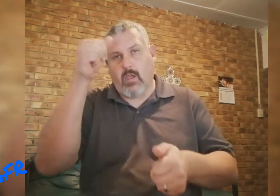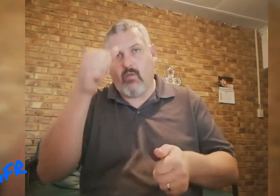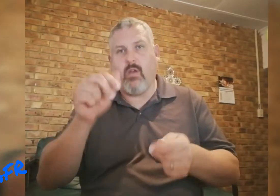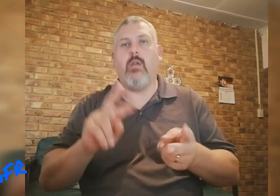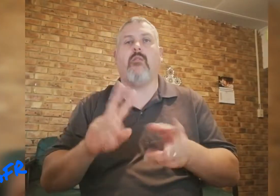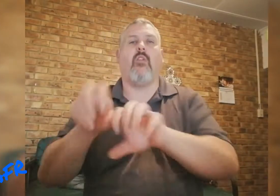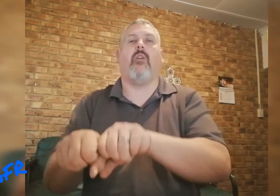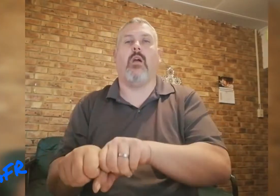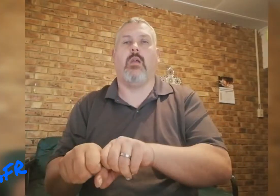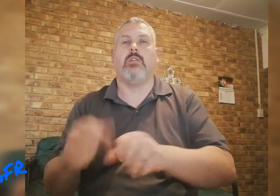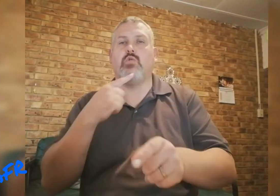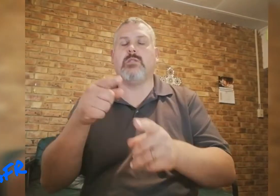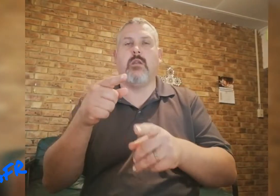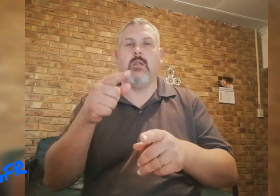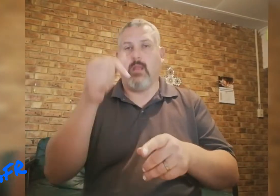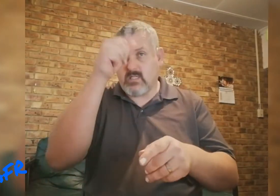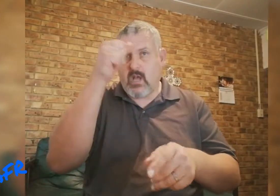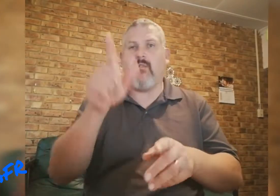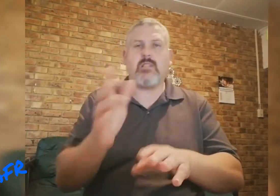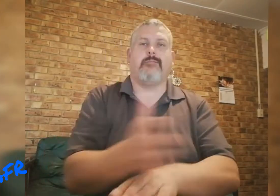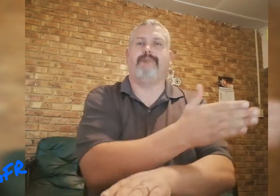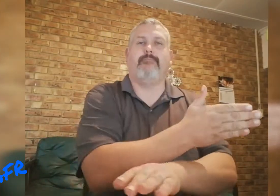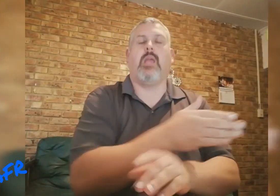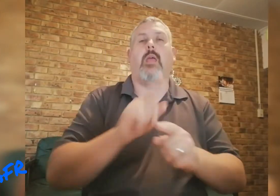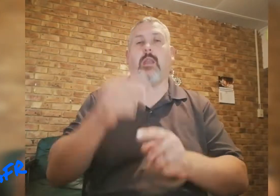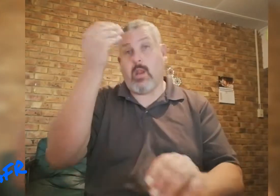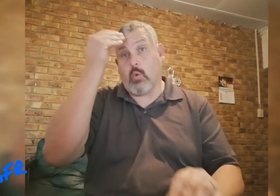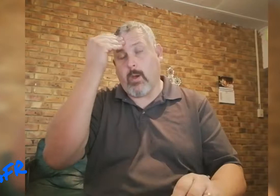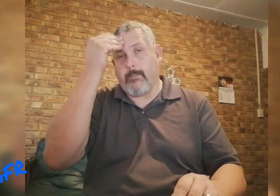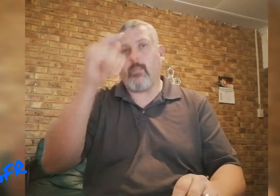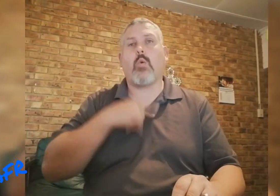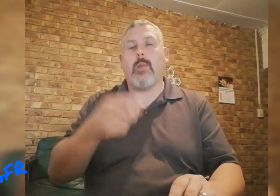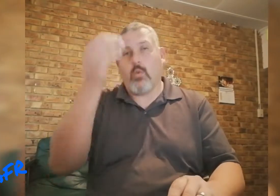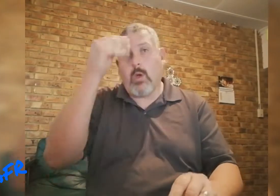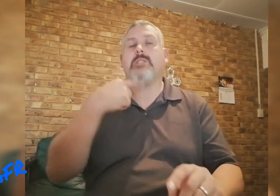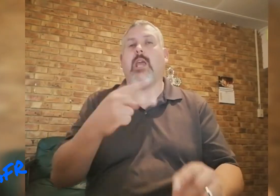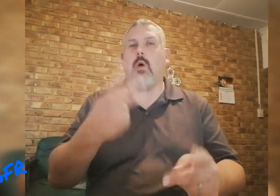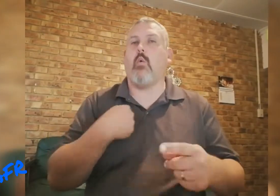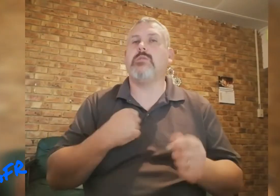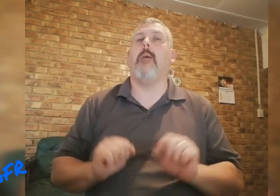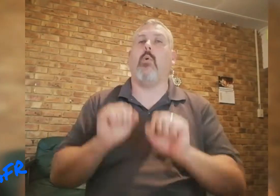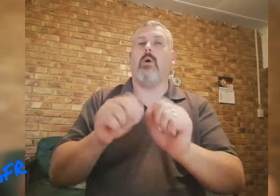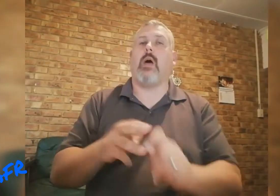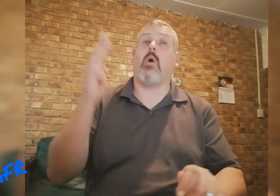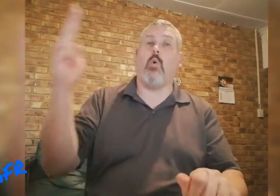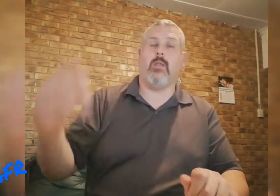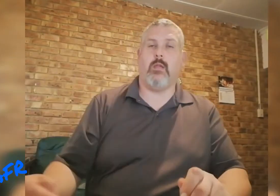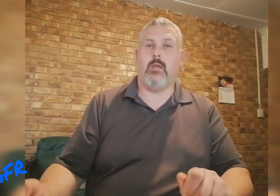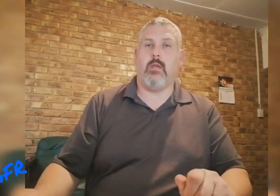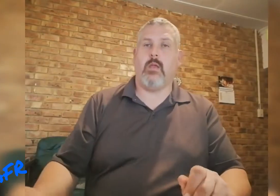salf vervang, soos die salf was, en dan die doop. Kom die doop sê ook ons behoort aan God.